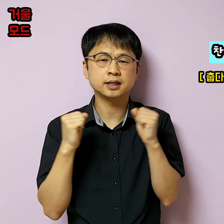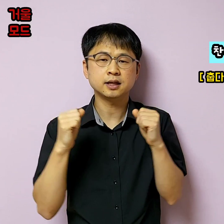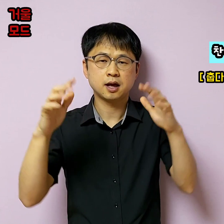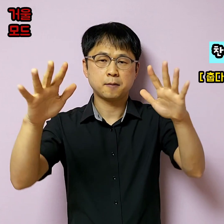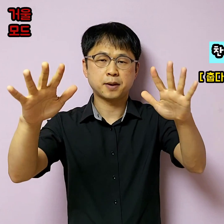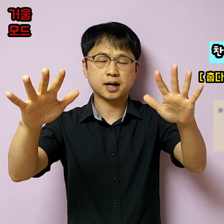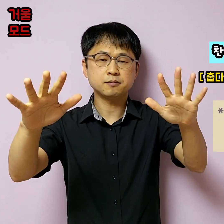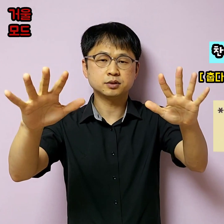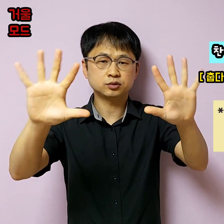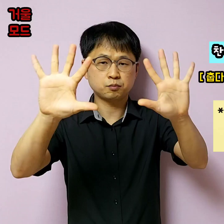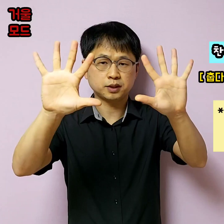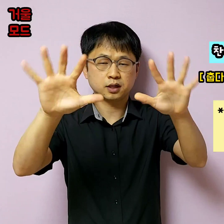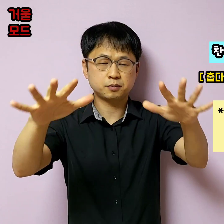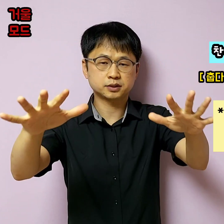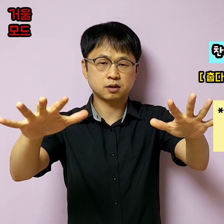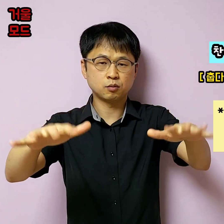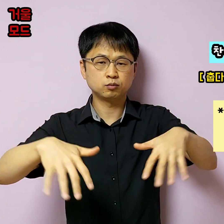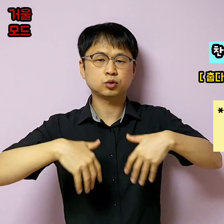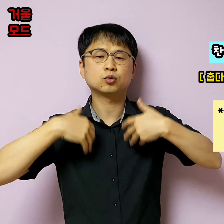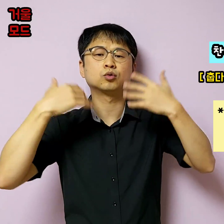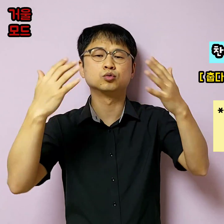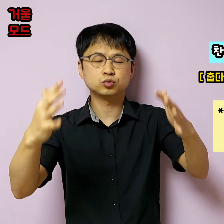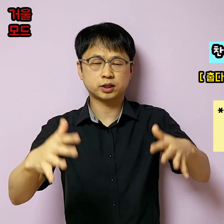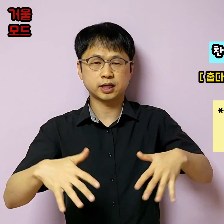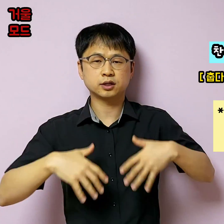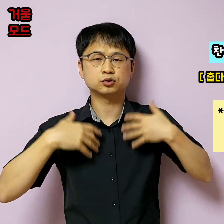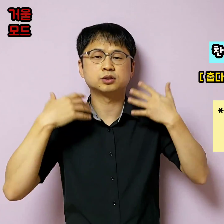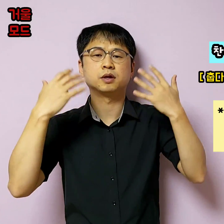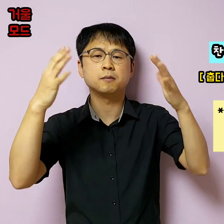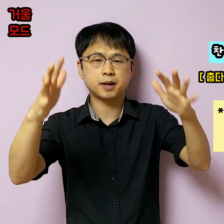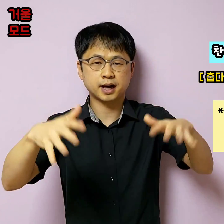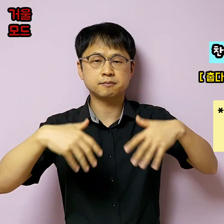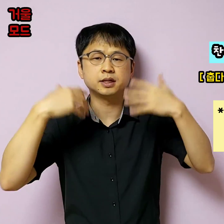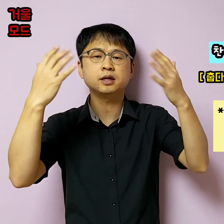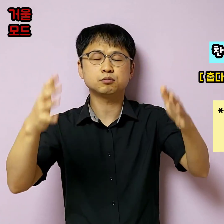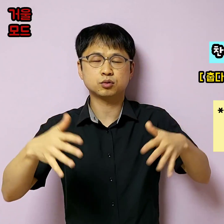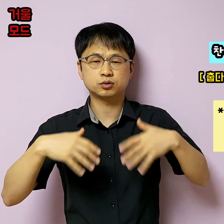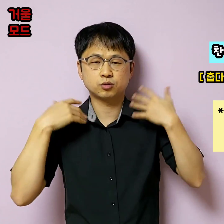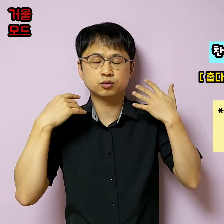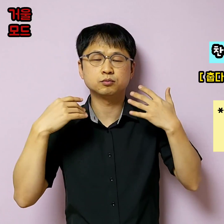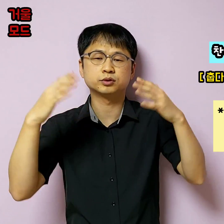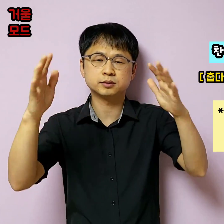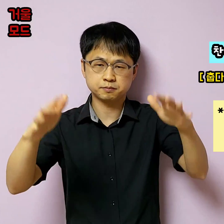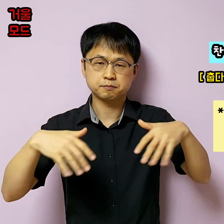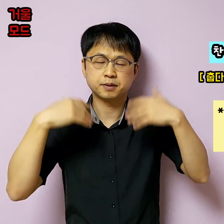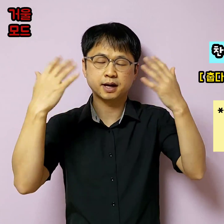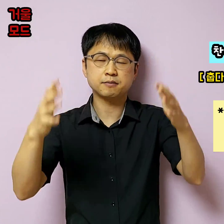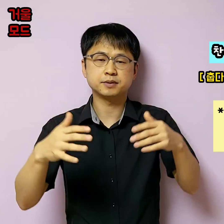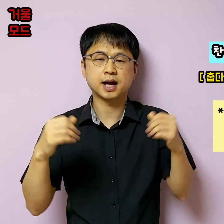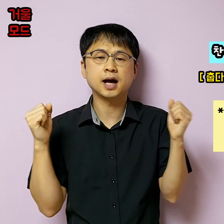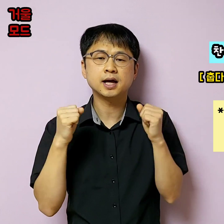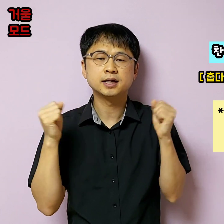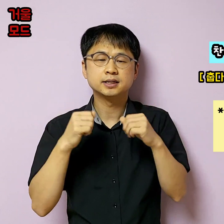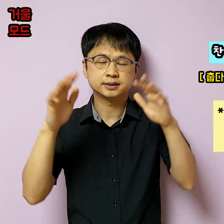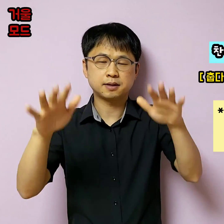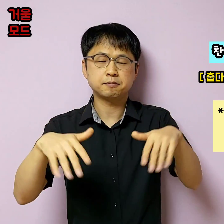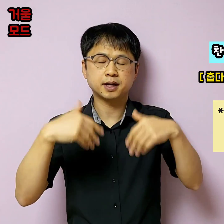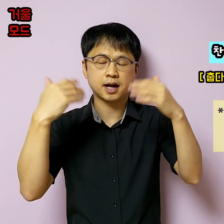찬 바람은 손바닥을 펴서 몸쪽으로 둥글게 당겨주시면 바람이 불어 들어오는 모습 바람입니다.